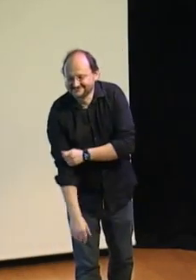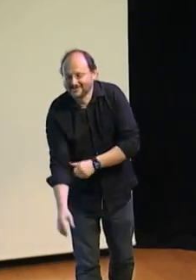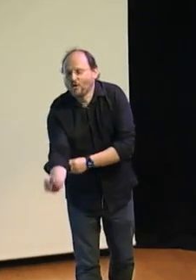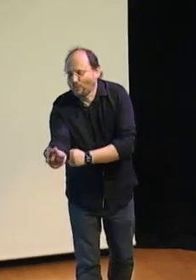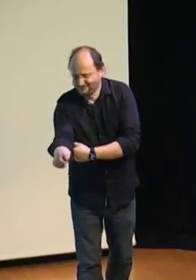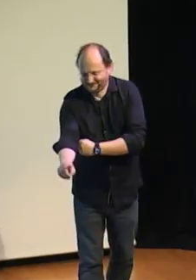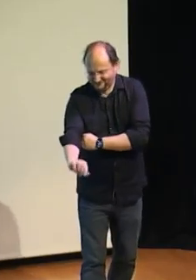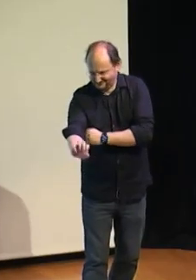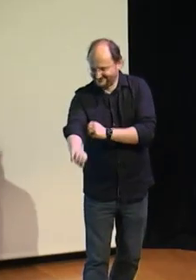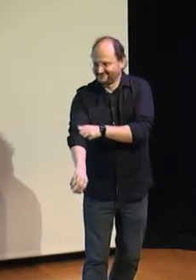Très bien.